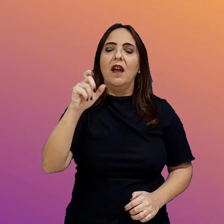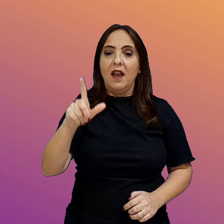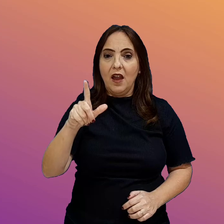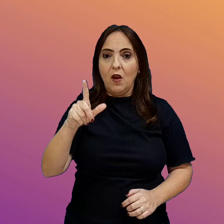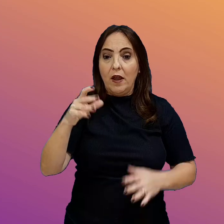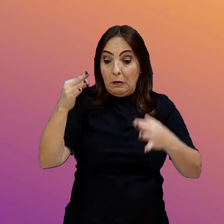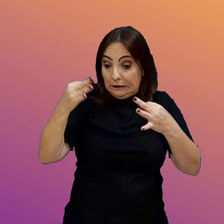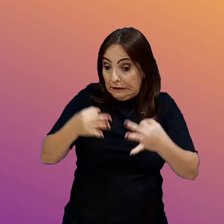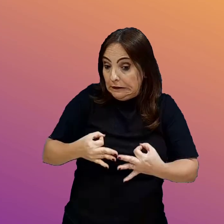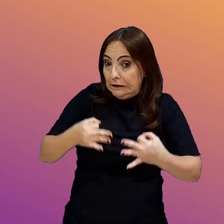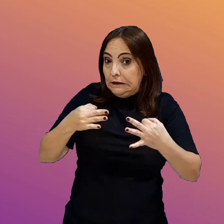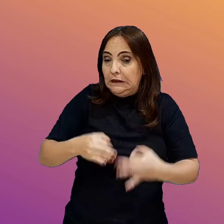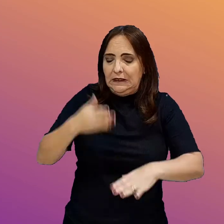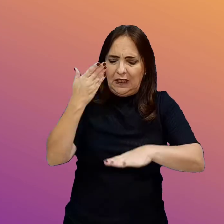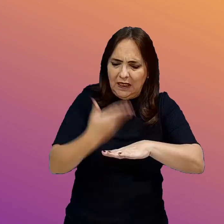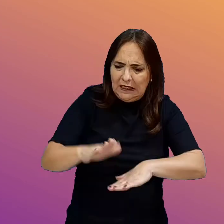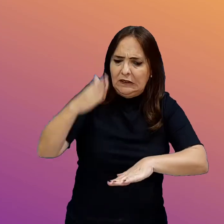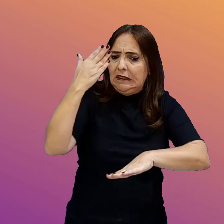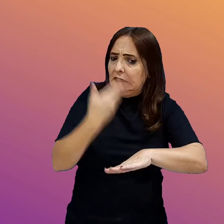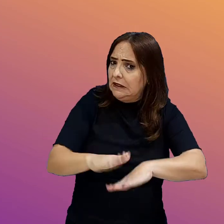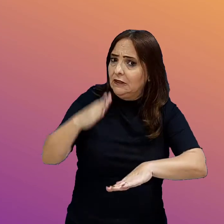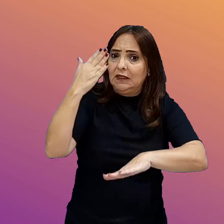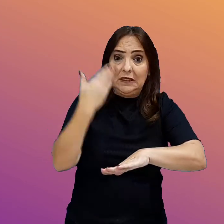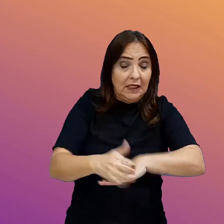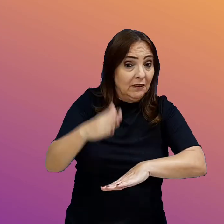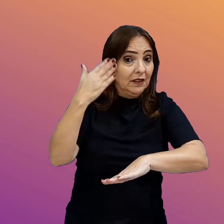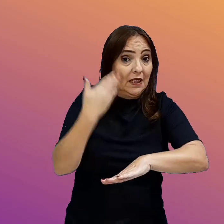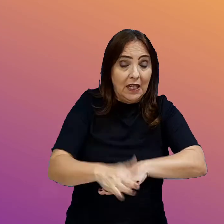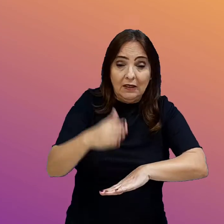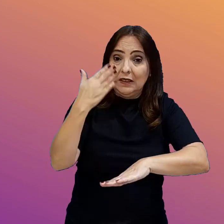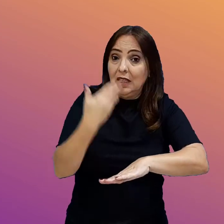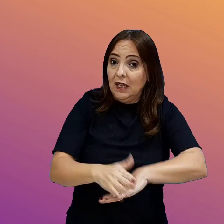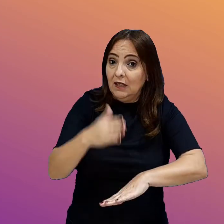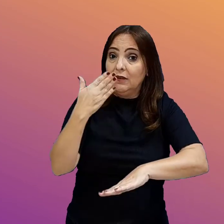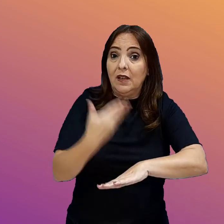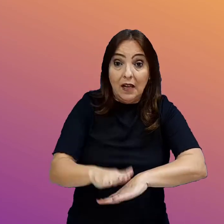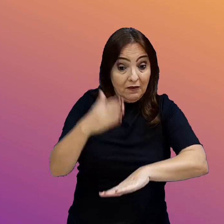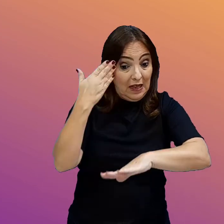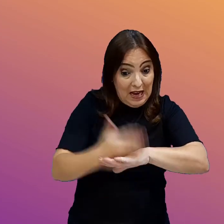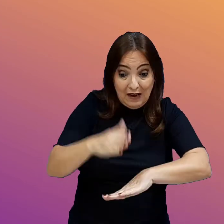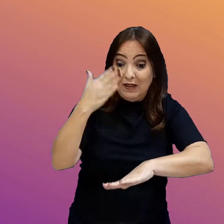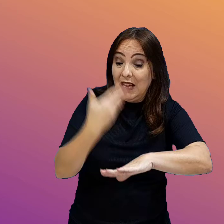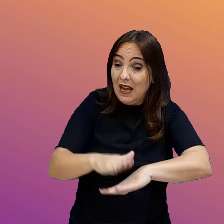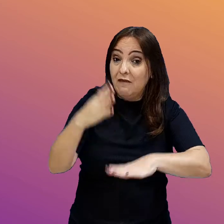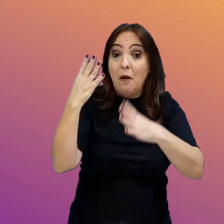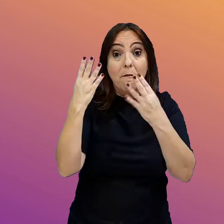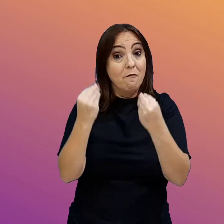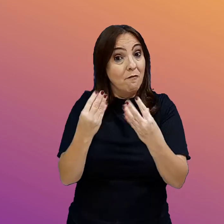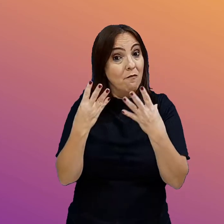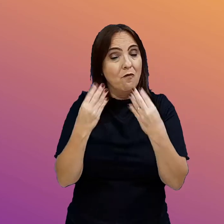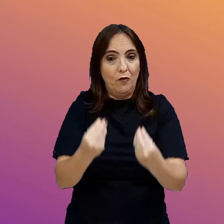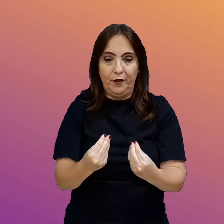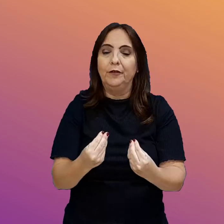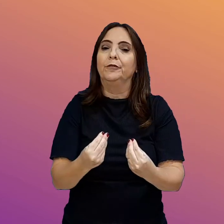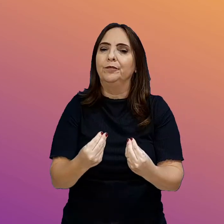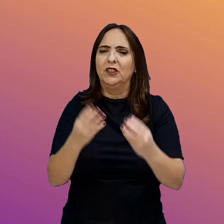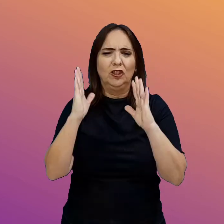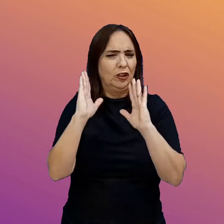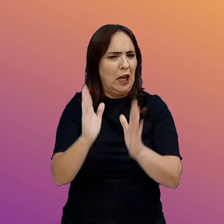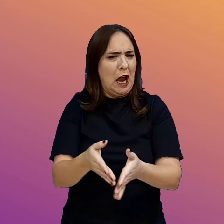mesma coreografia inúmeras vezes, mesmo depois que ela já estava muito boa, que o